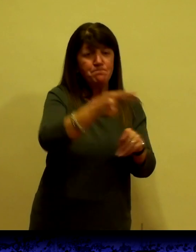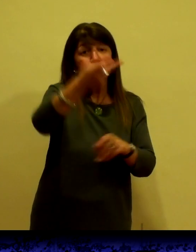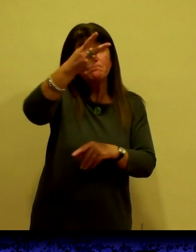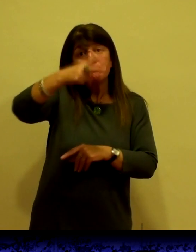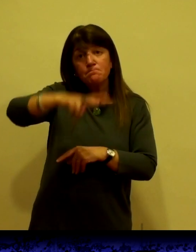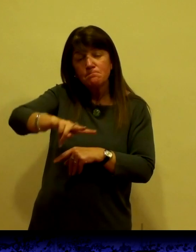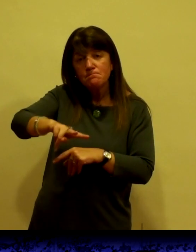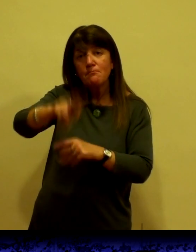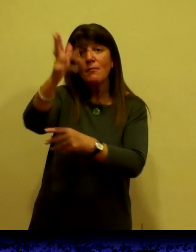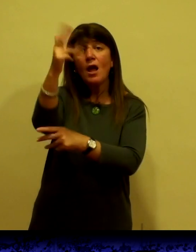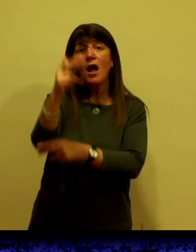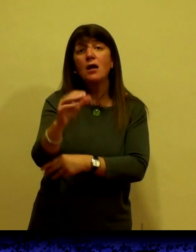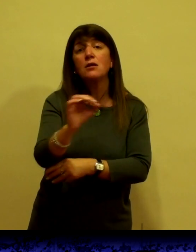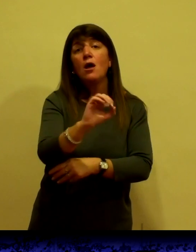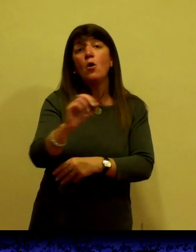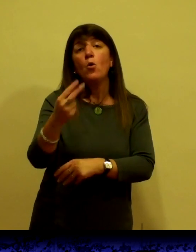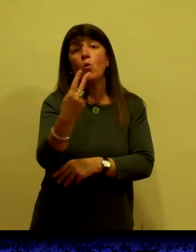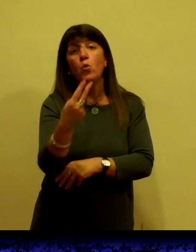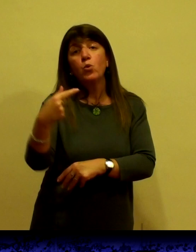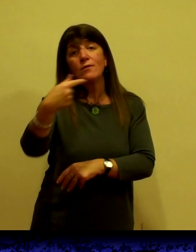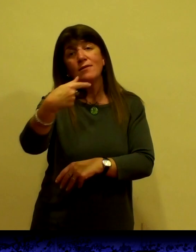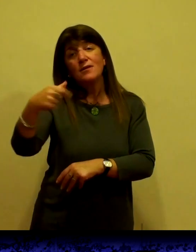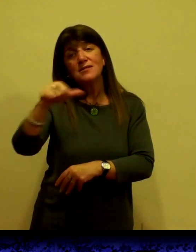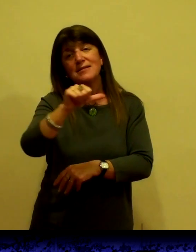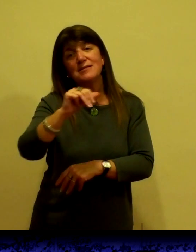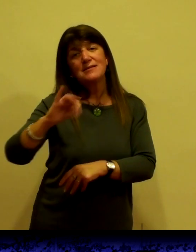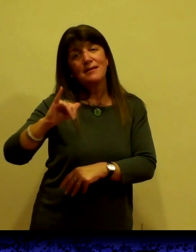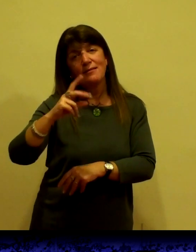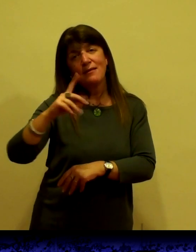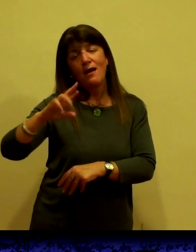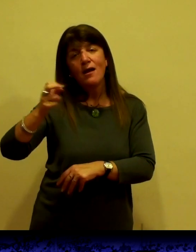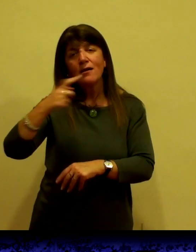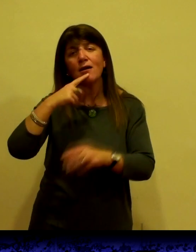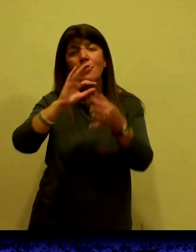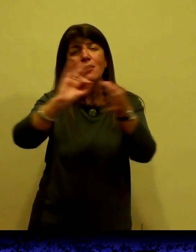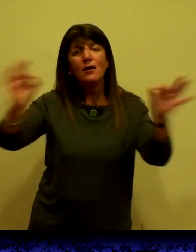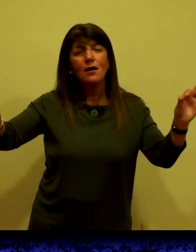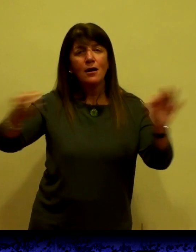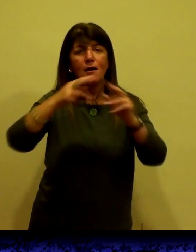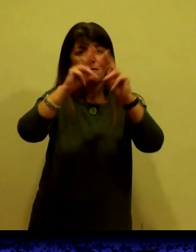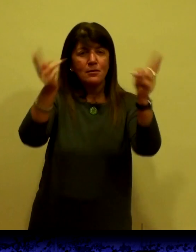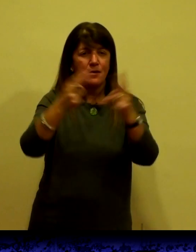outsider è una definizione internazionale che